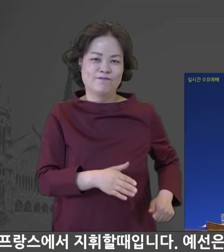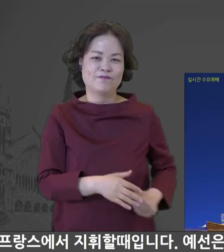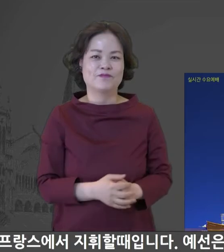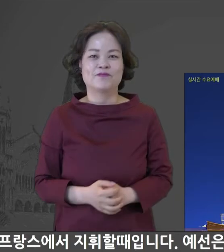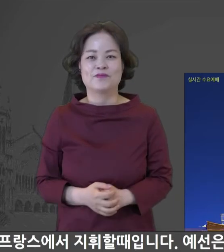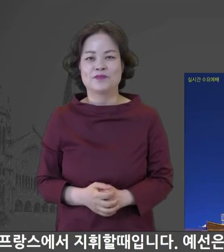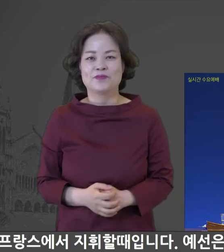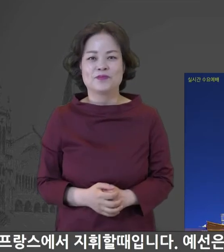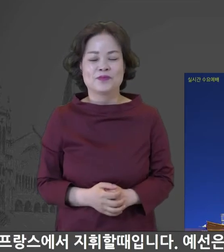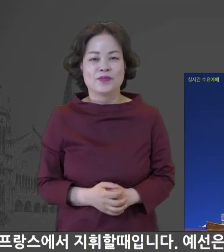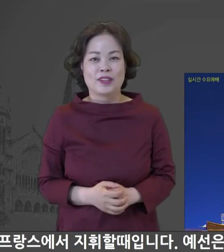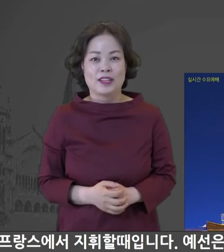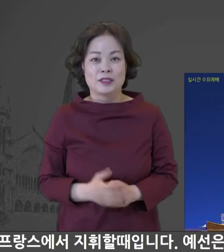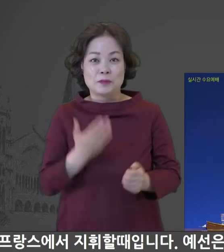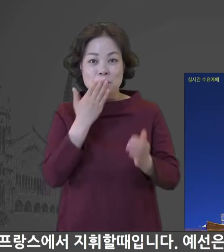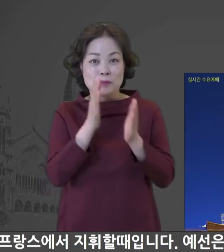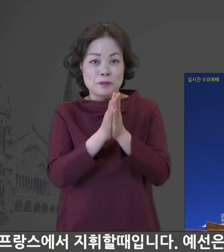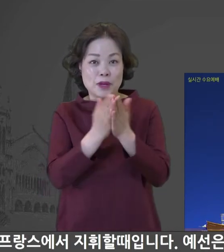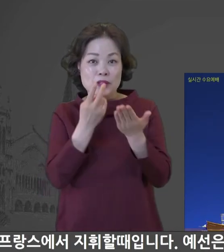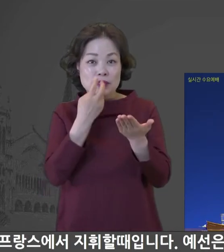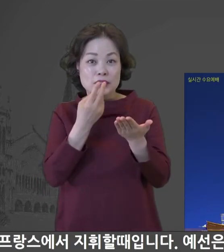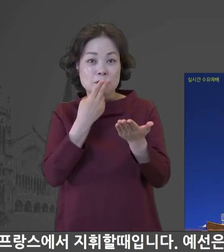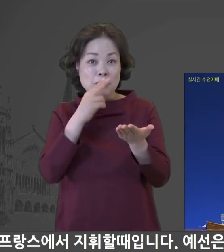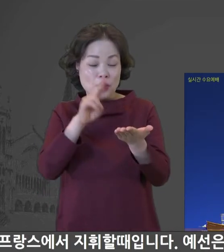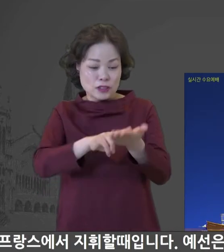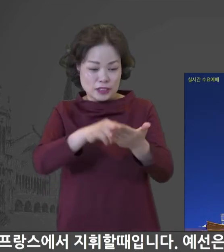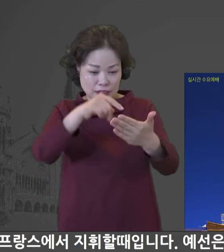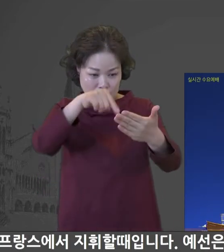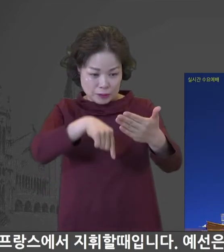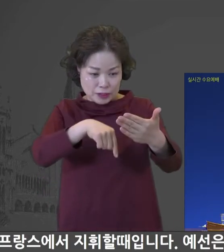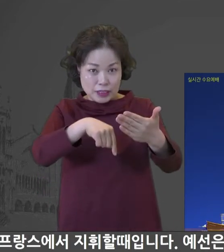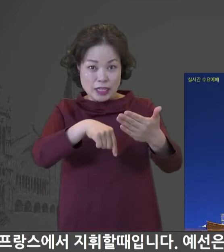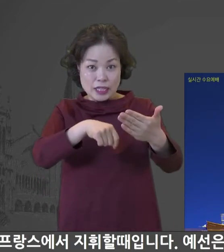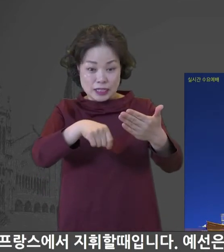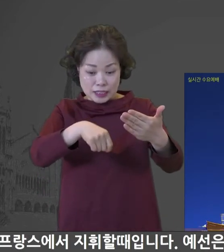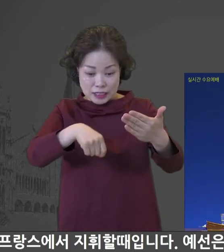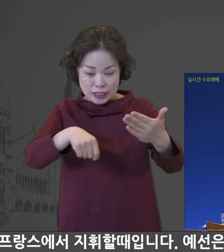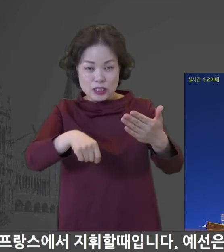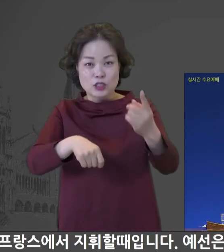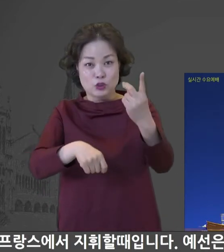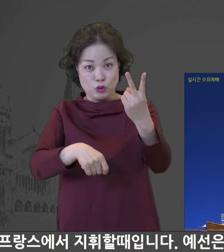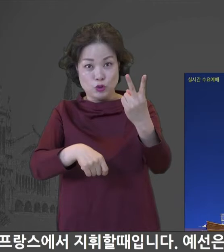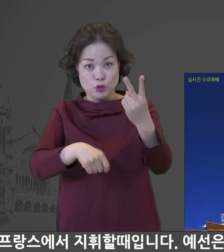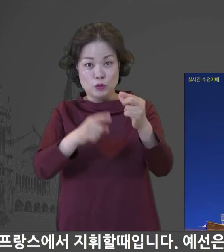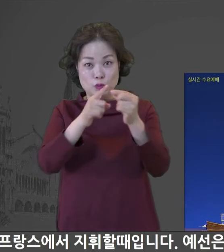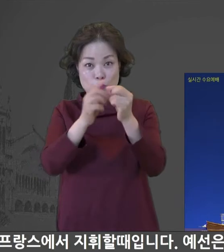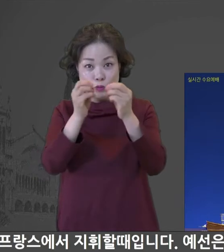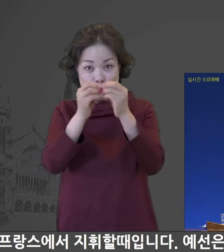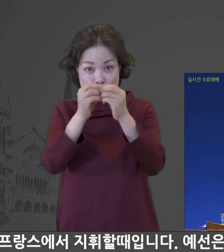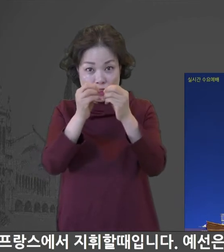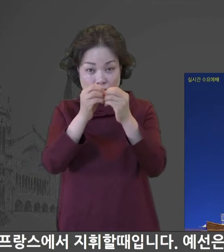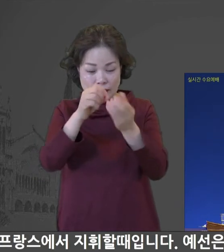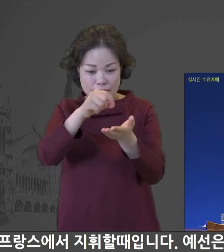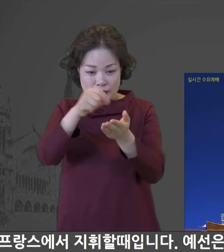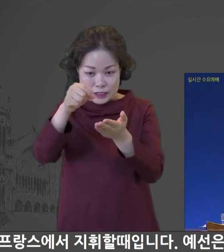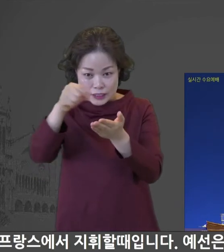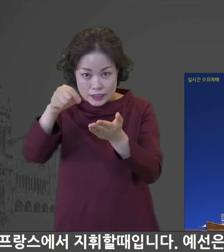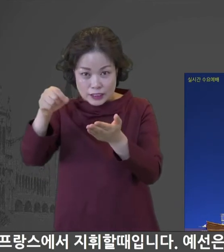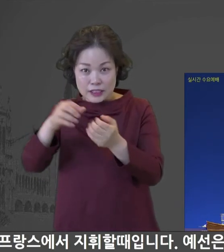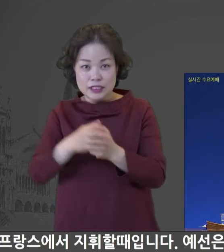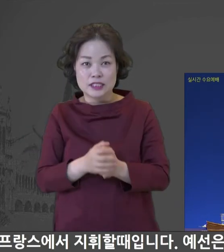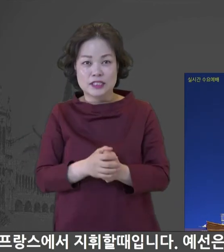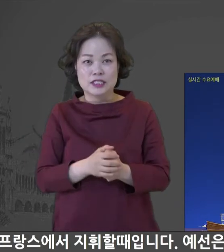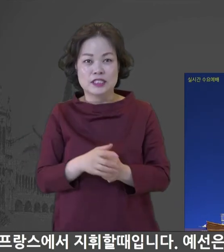불합격이었습니다. 근데 그 편지 맨 밑에 친필로 2문장이 있었는데, You